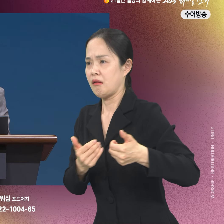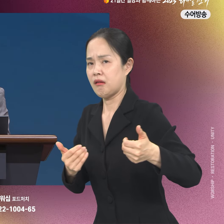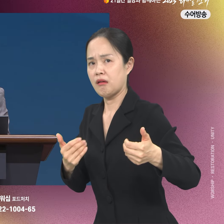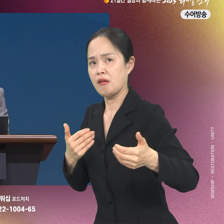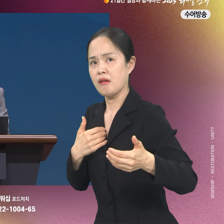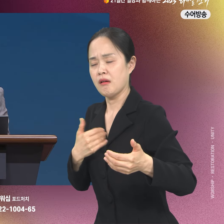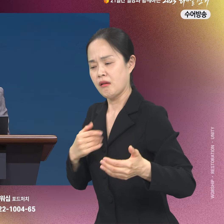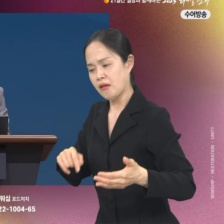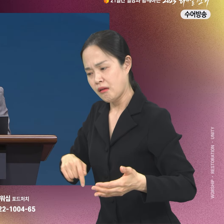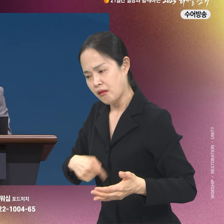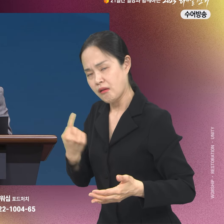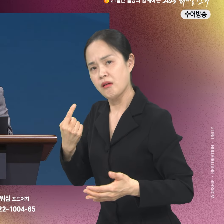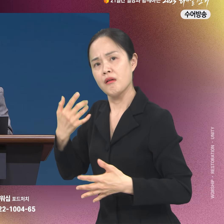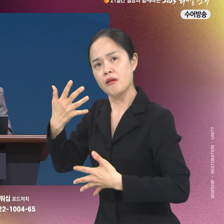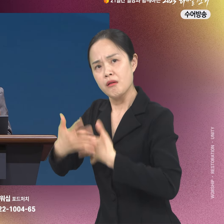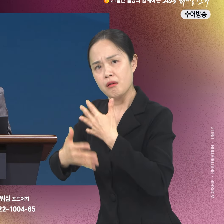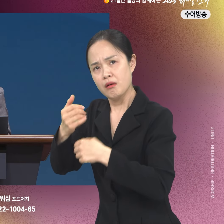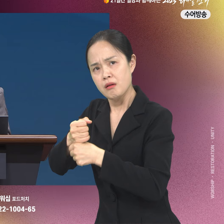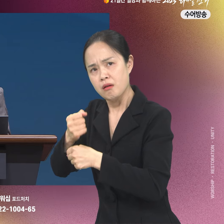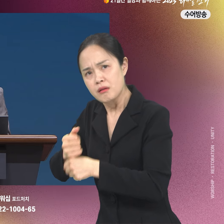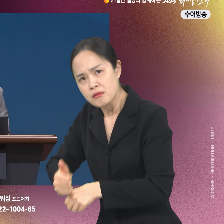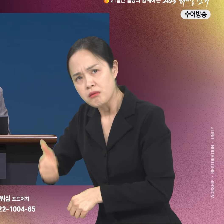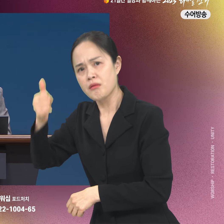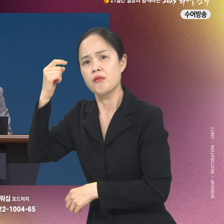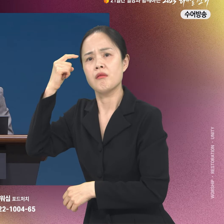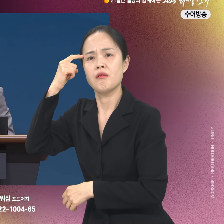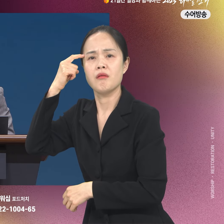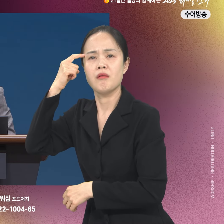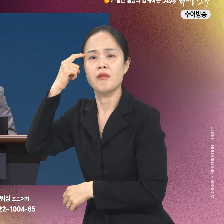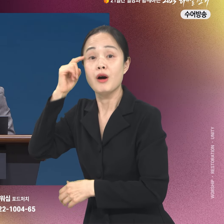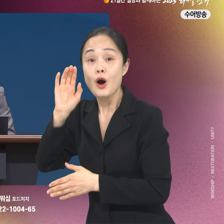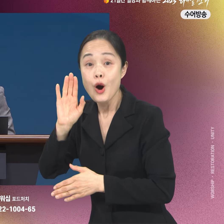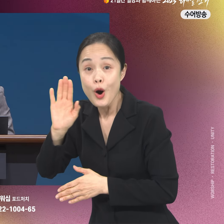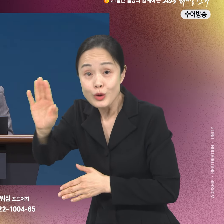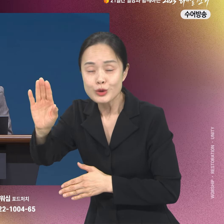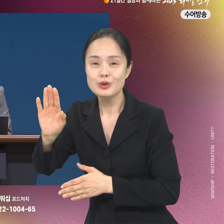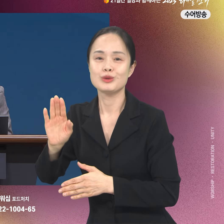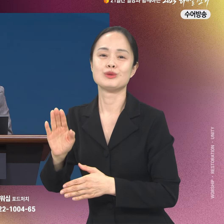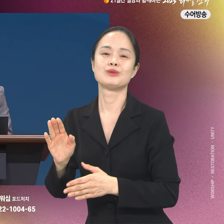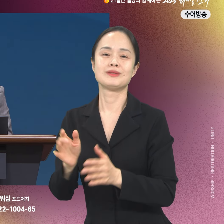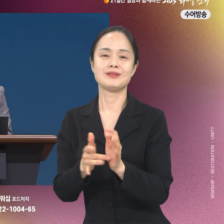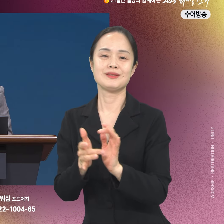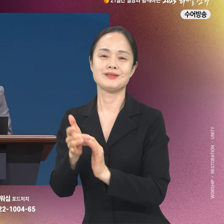과정이 있었어요. 그리고 이 작품을 기획하게 된 겁니다.